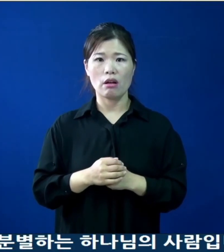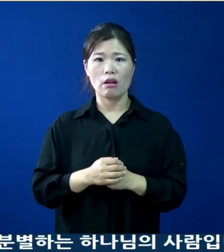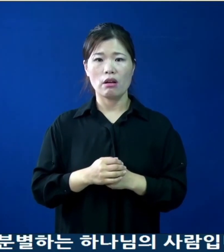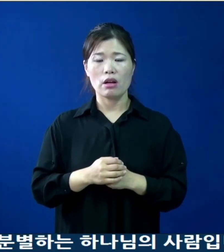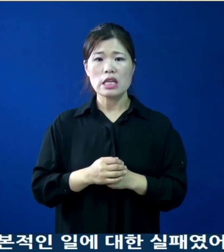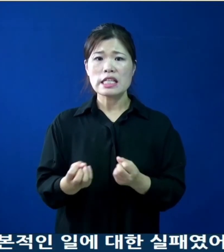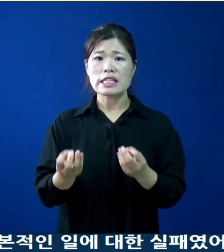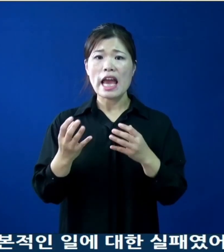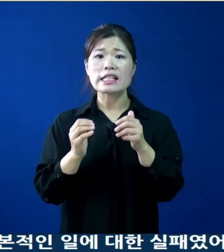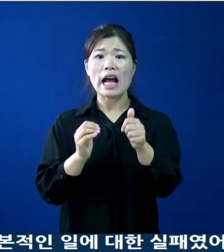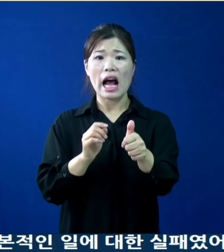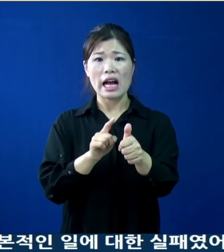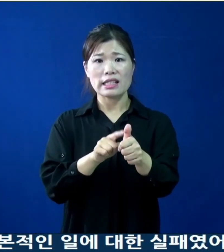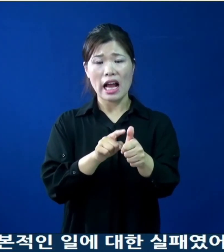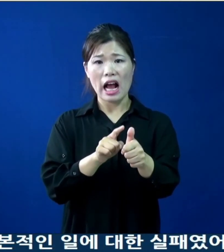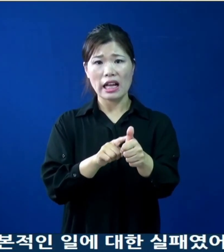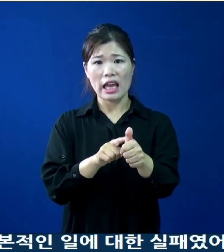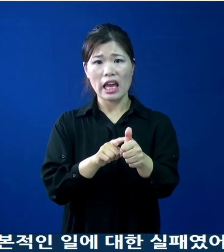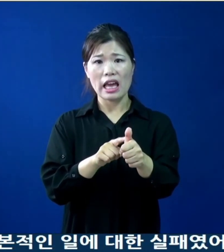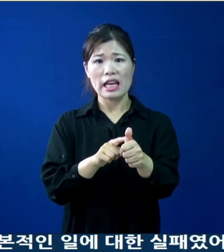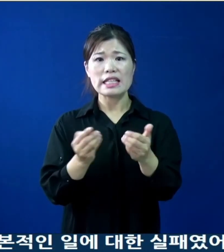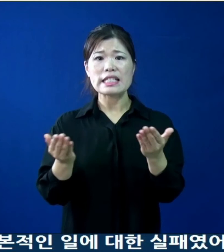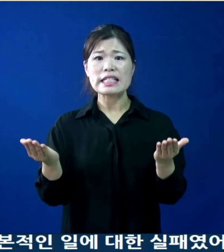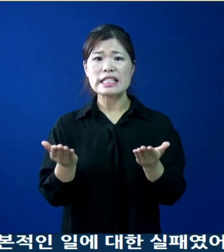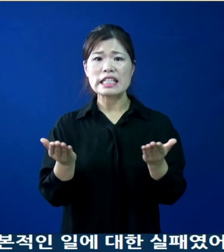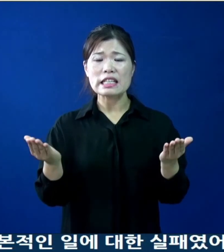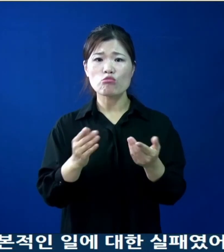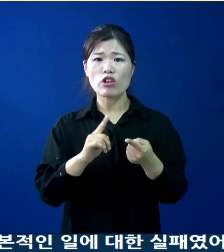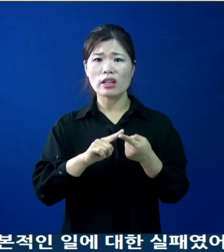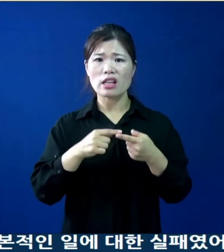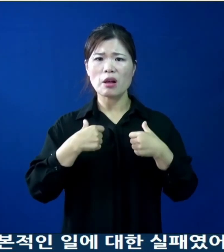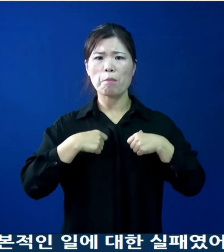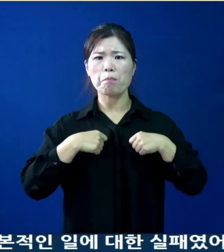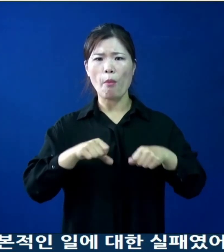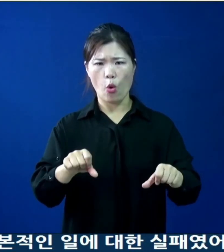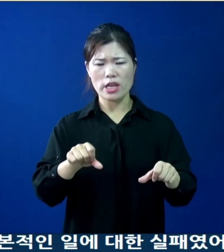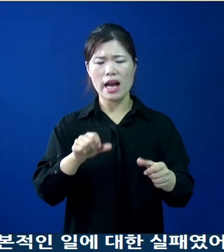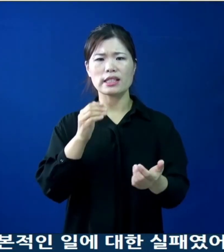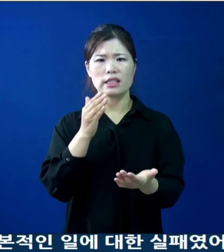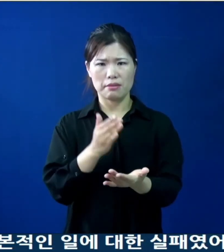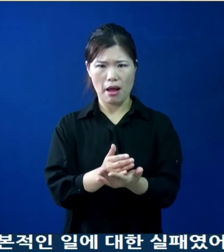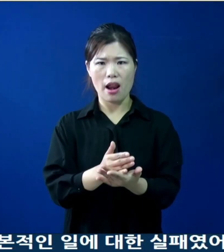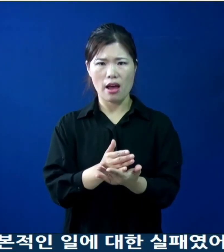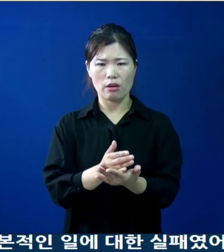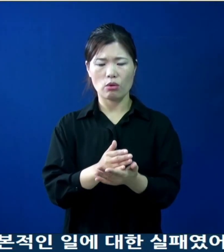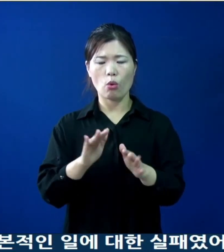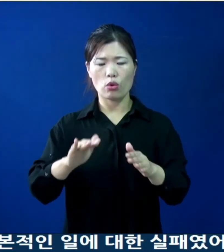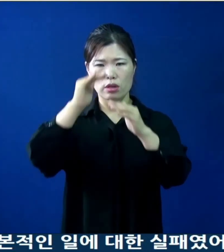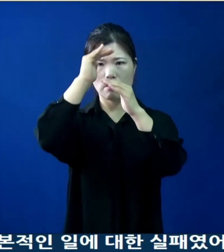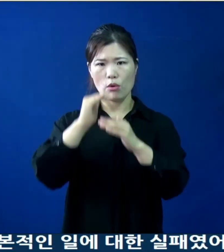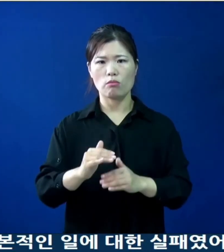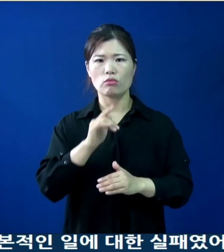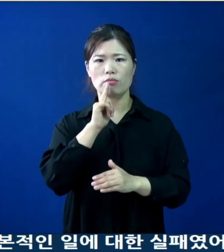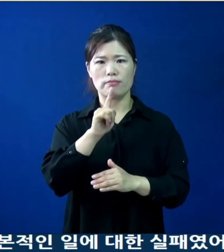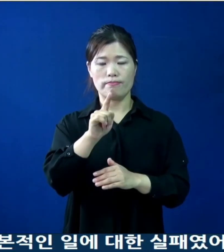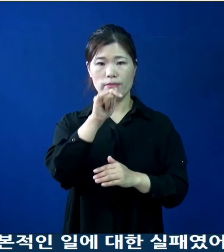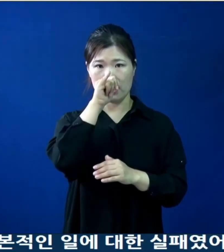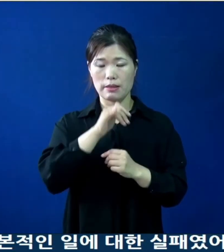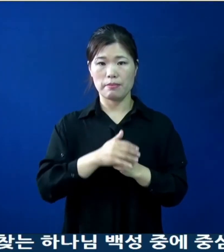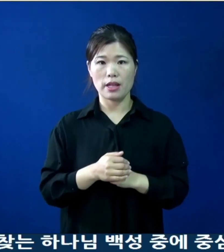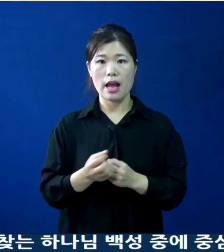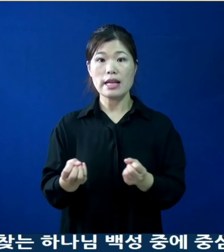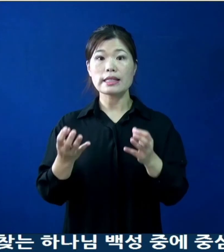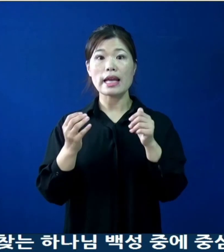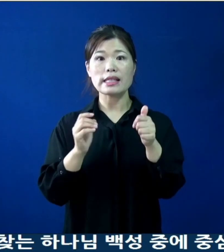그 제사장의 직무를 포기하지 말라고 오늘 본문이 얘기해 주고 있는 겁니다. 이